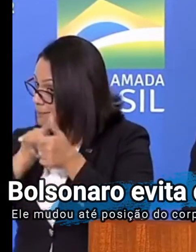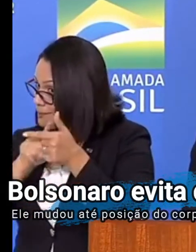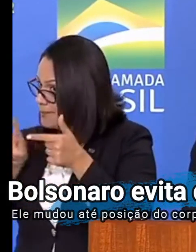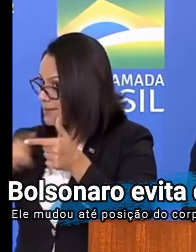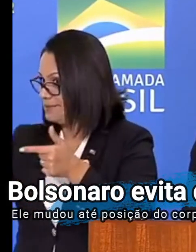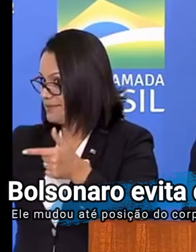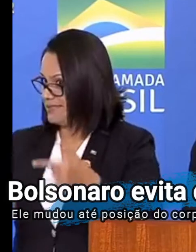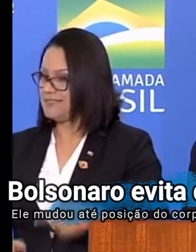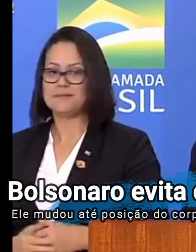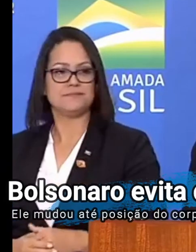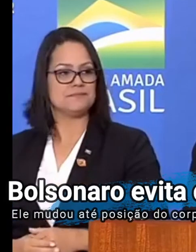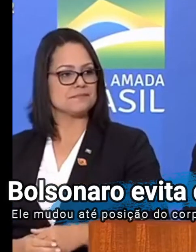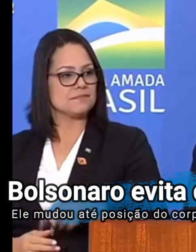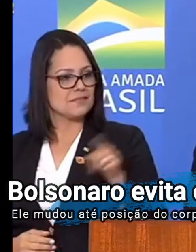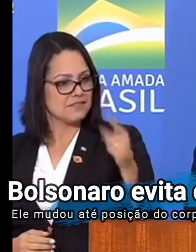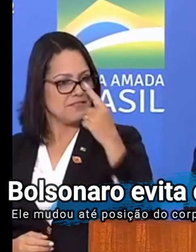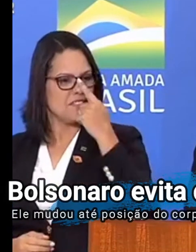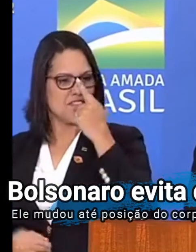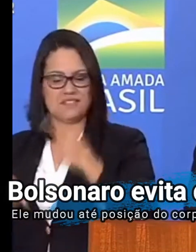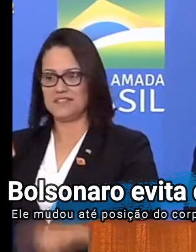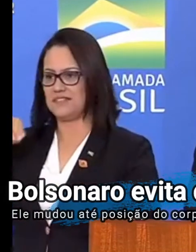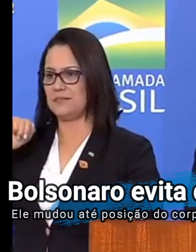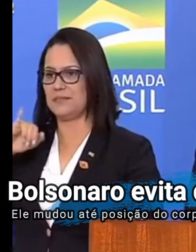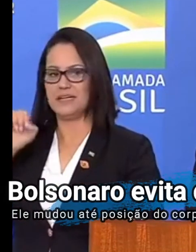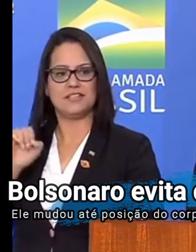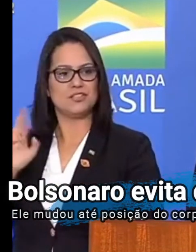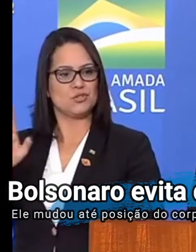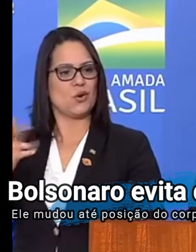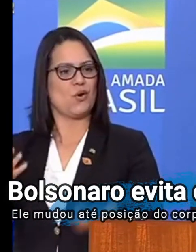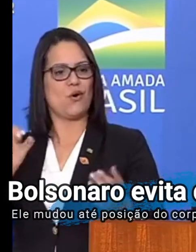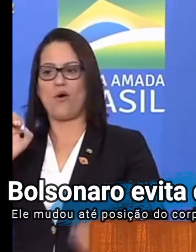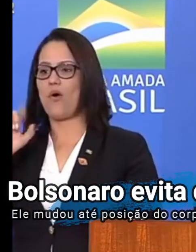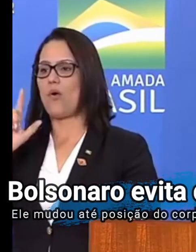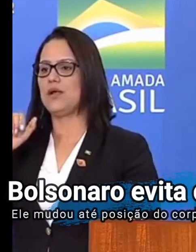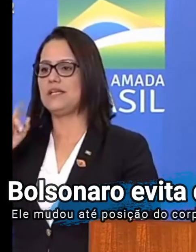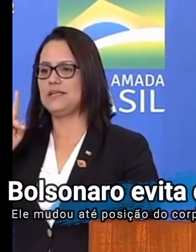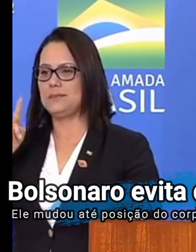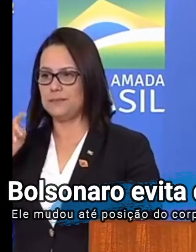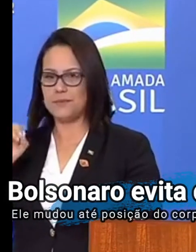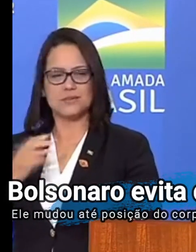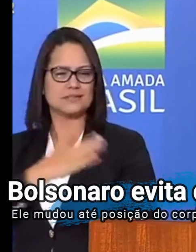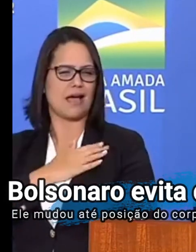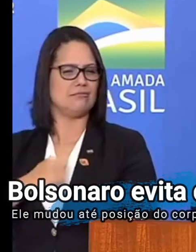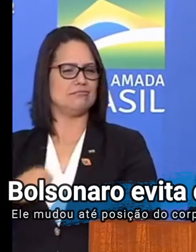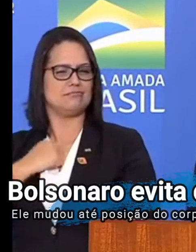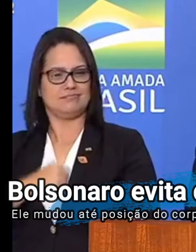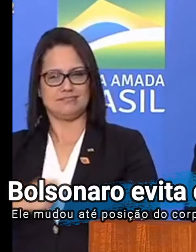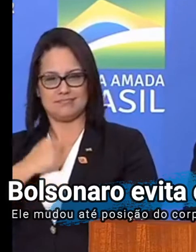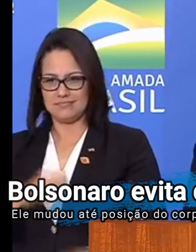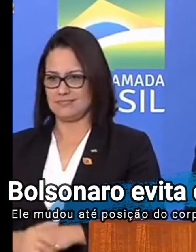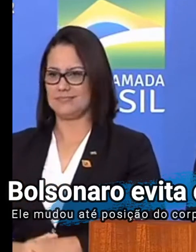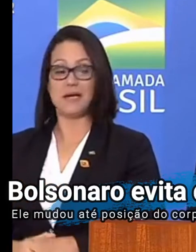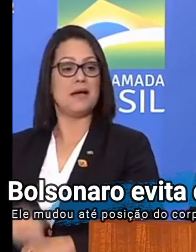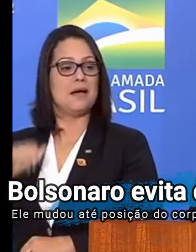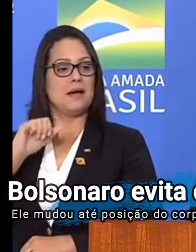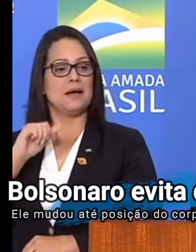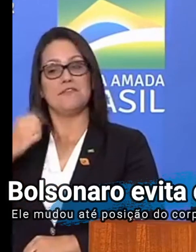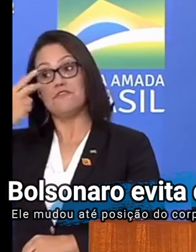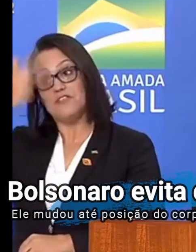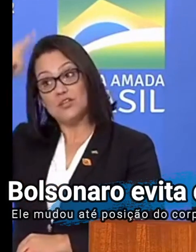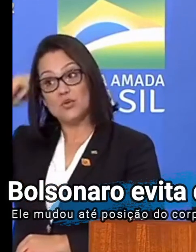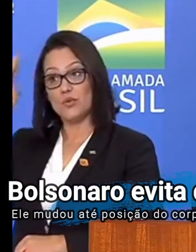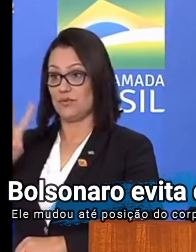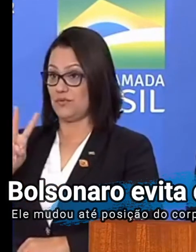olímpio a imagem limpa estão com saudades dele então pesada mas o vento